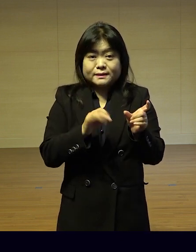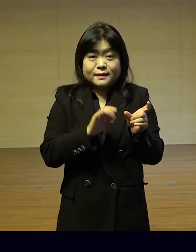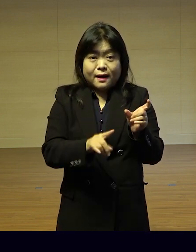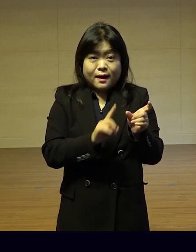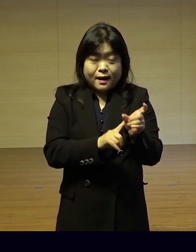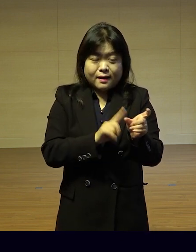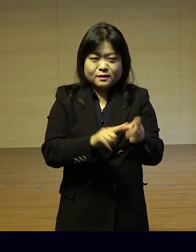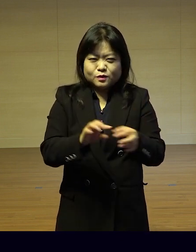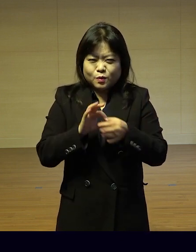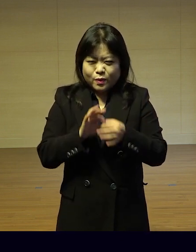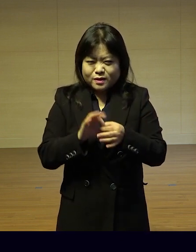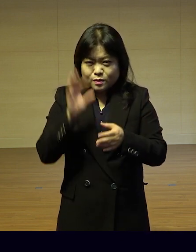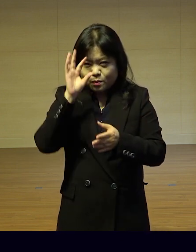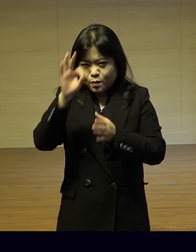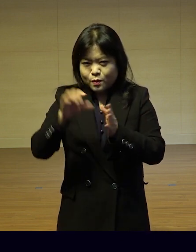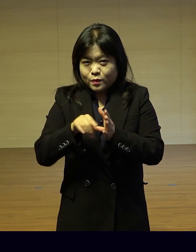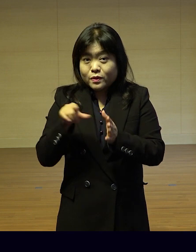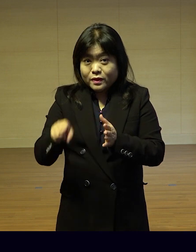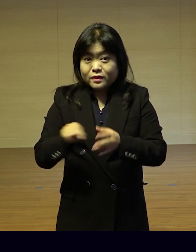그렇게 통해서 볼 때